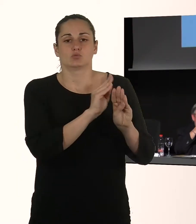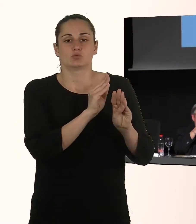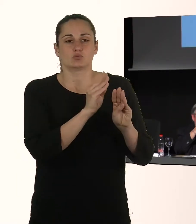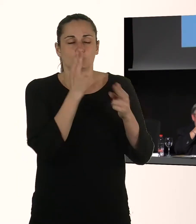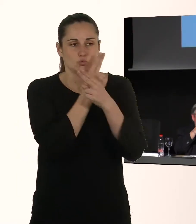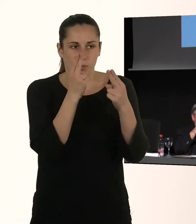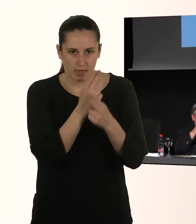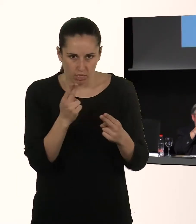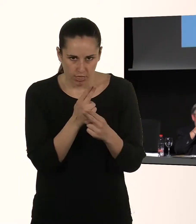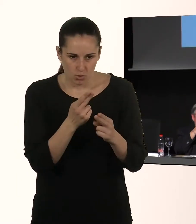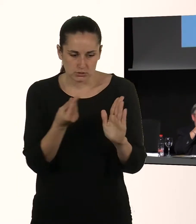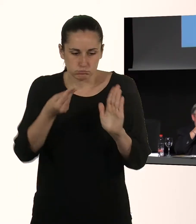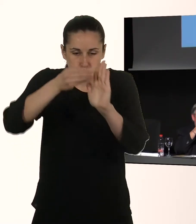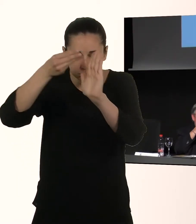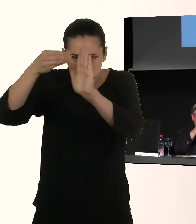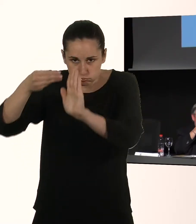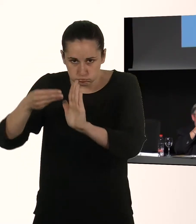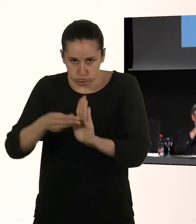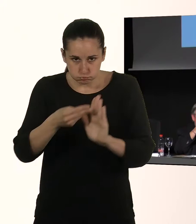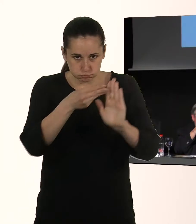largo de toda su vida.